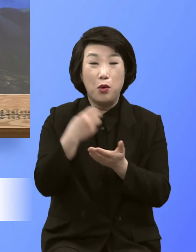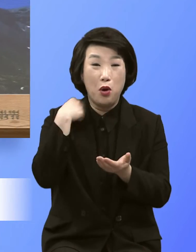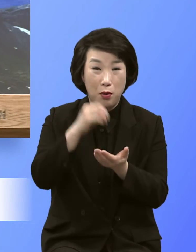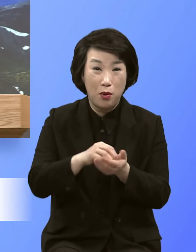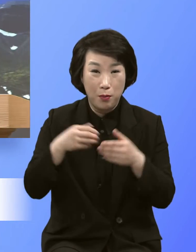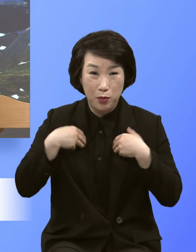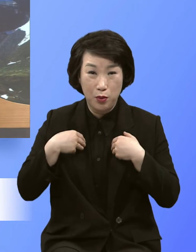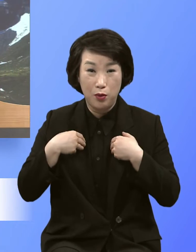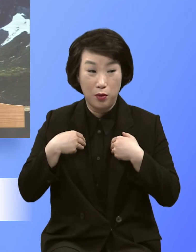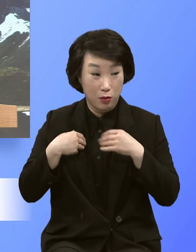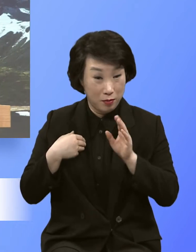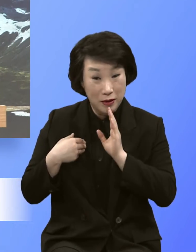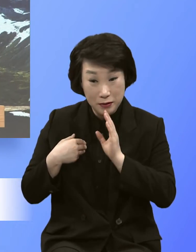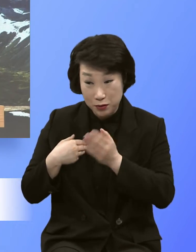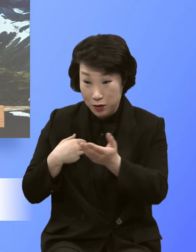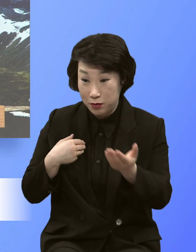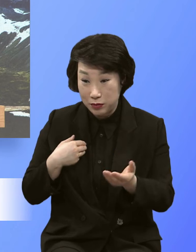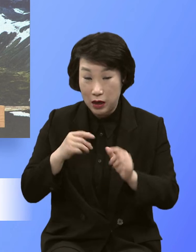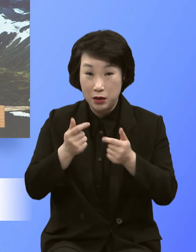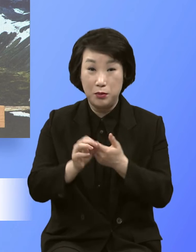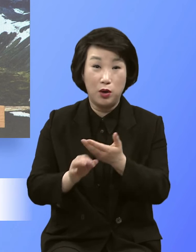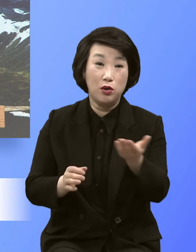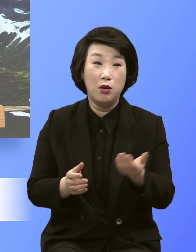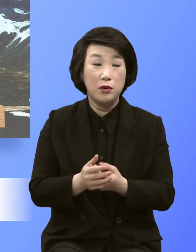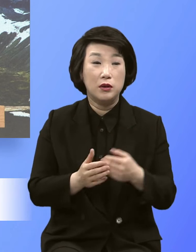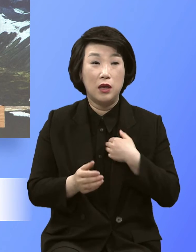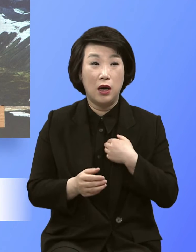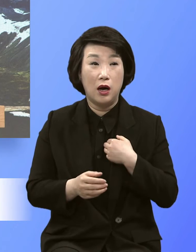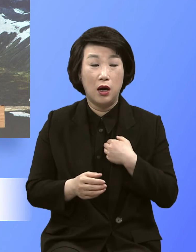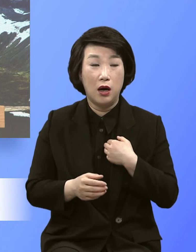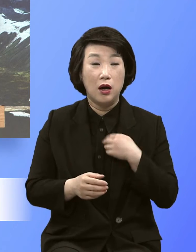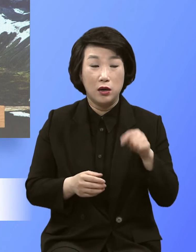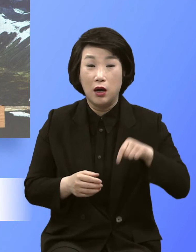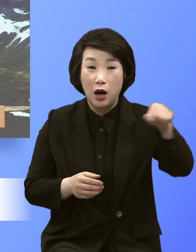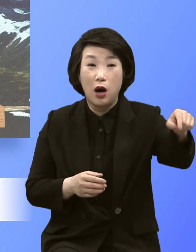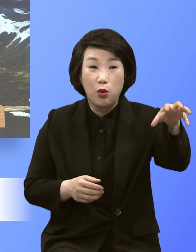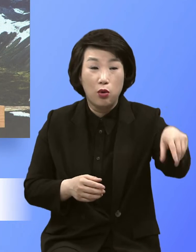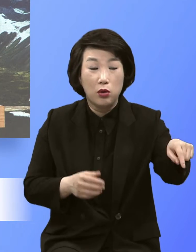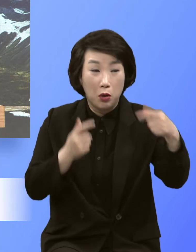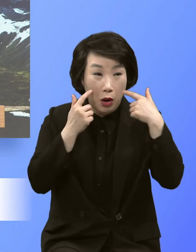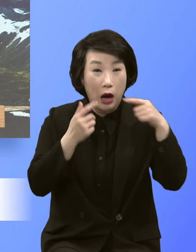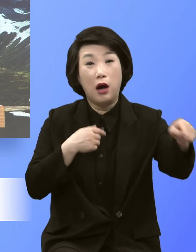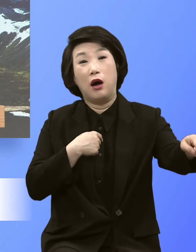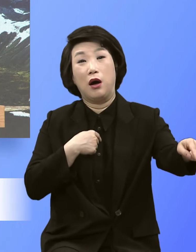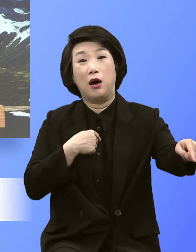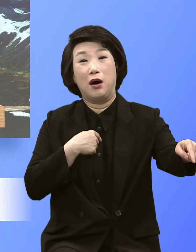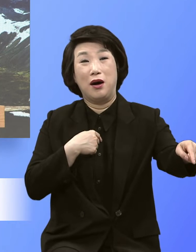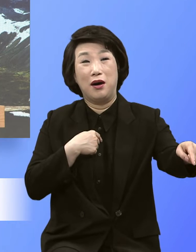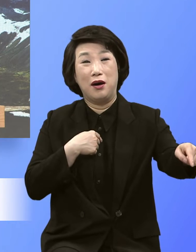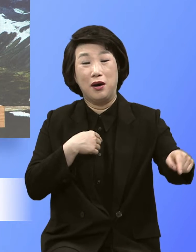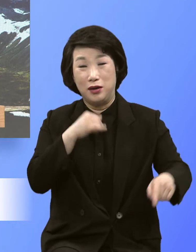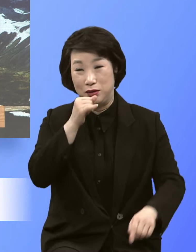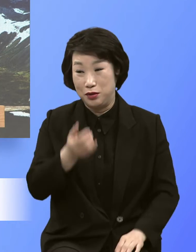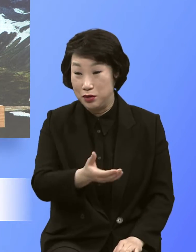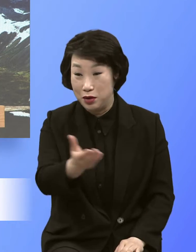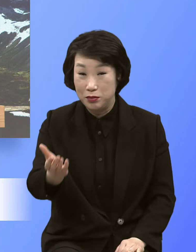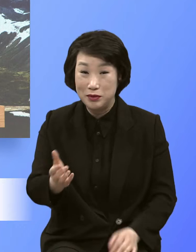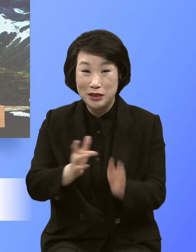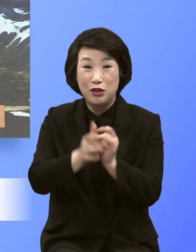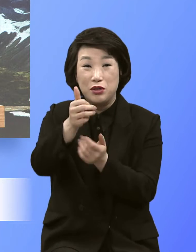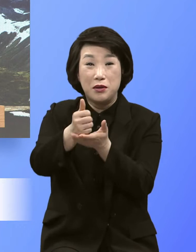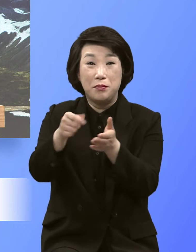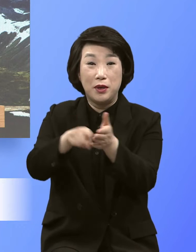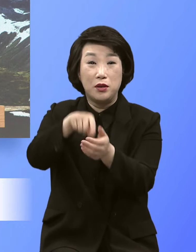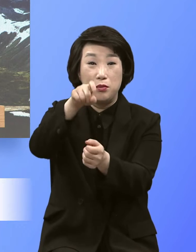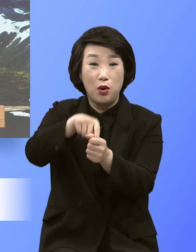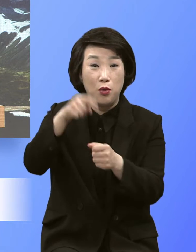회복하지 않으면 여러분이 가야 할 곳은 많이 눈앞에 보이기 때문에 여러분 예수를 왜